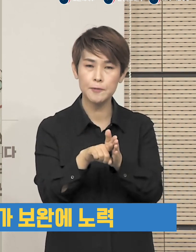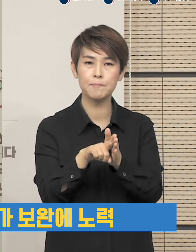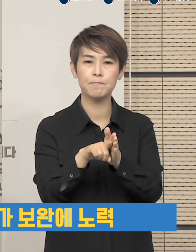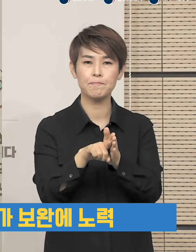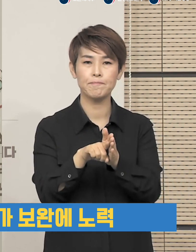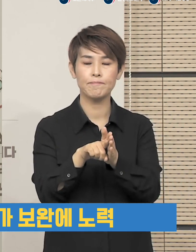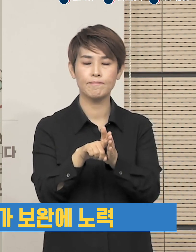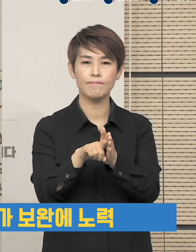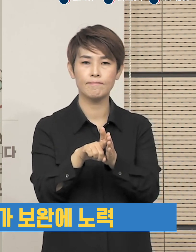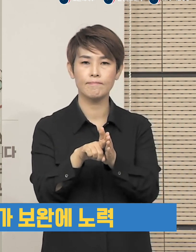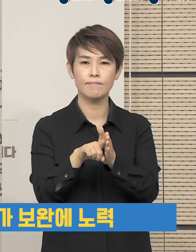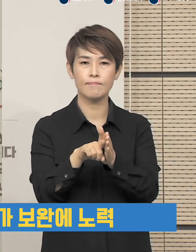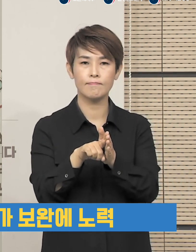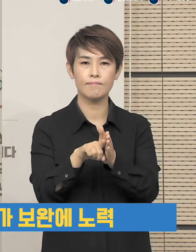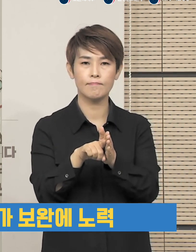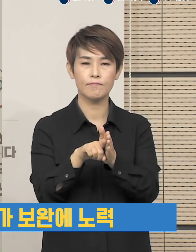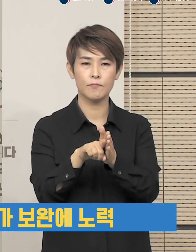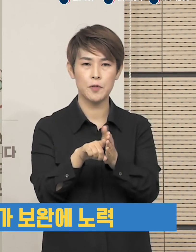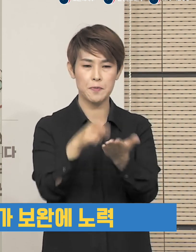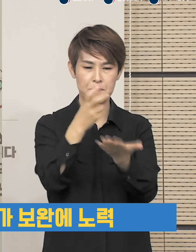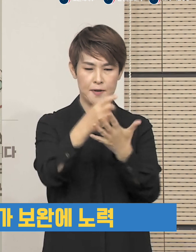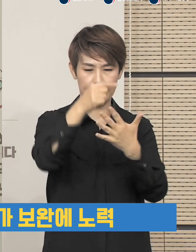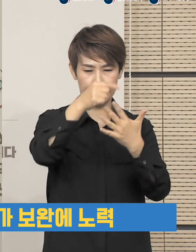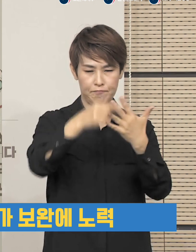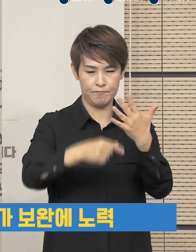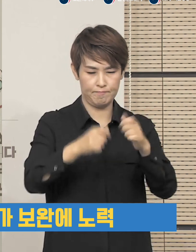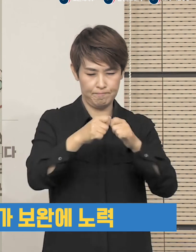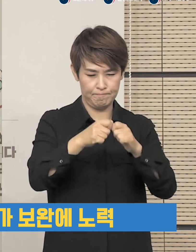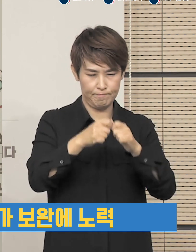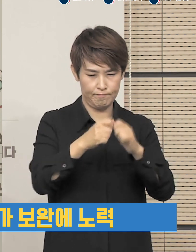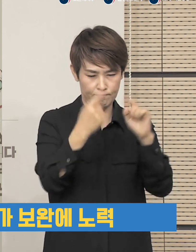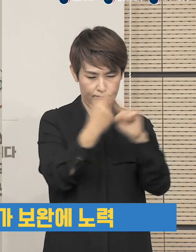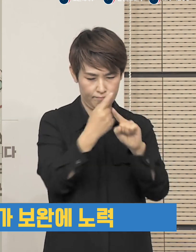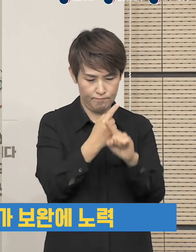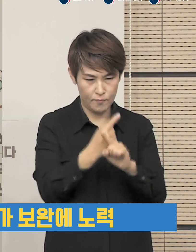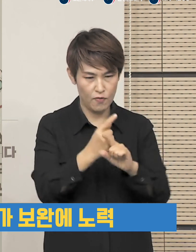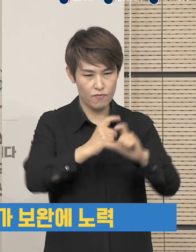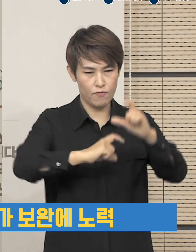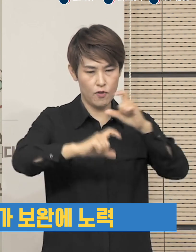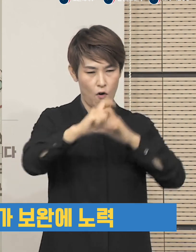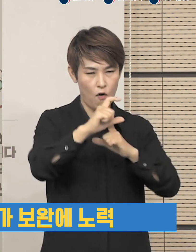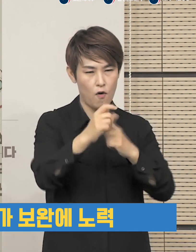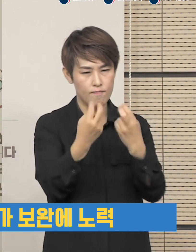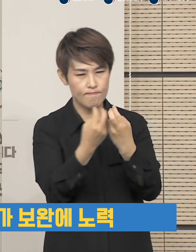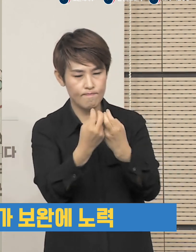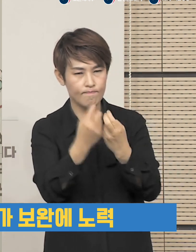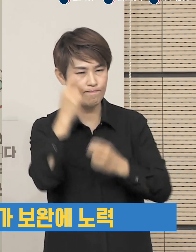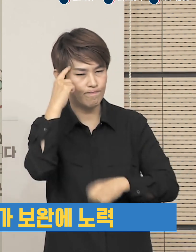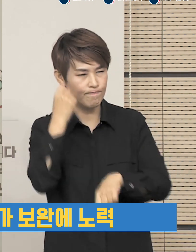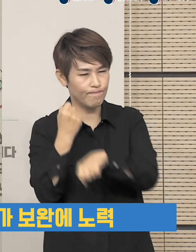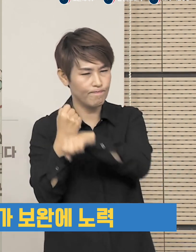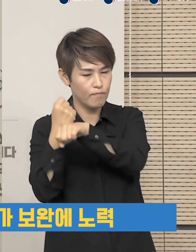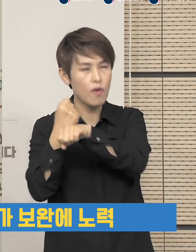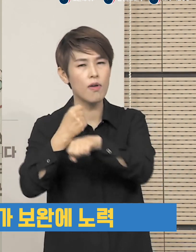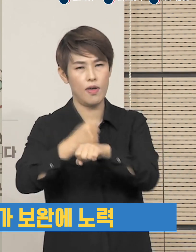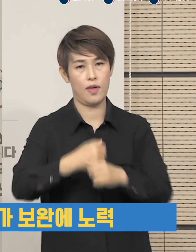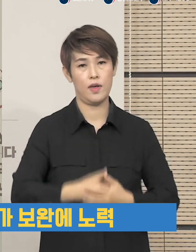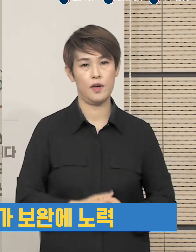합리적인 이러한 그 수칙들을 다듬어가고 추가적으로 보급하는 노력을 기울이도록 하겠습니다.